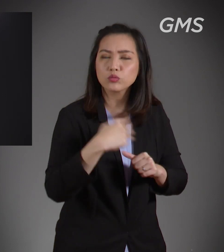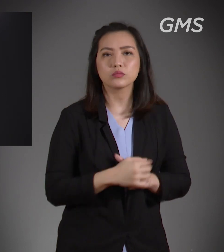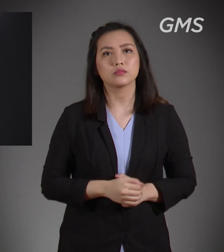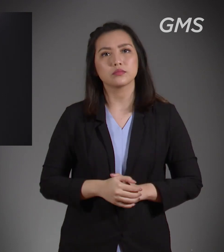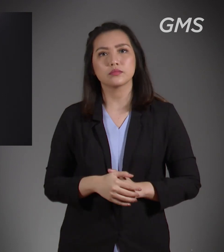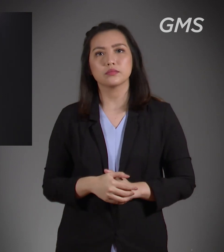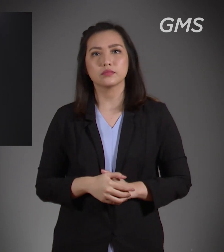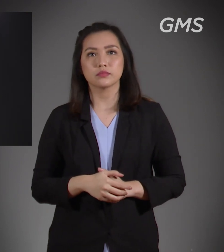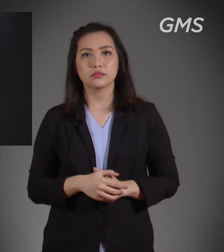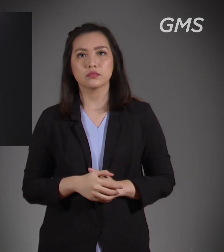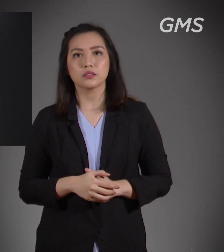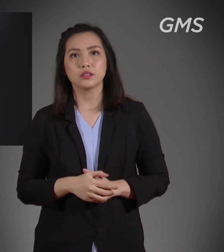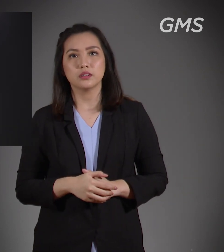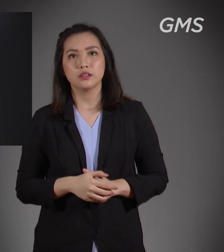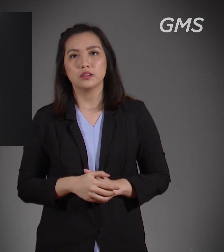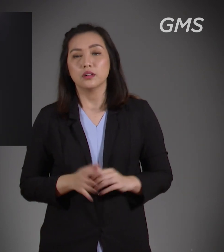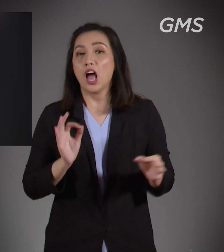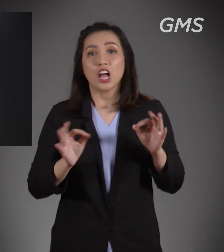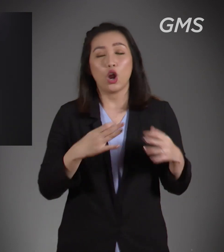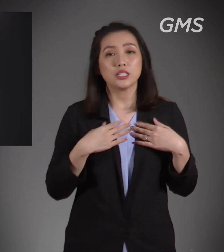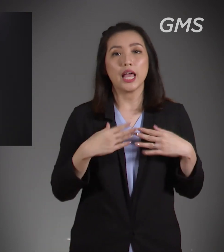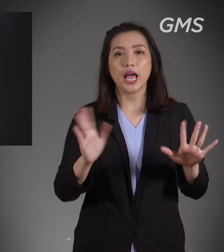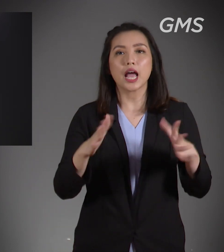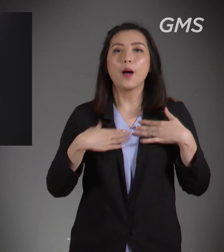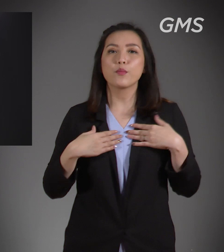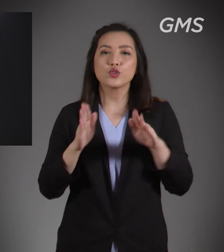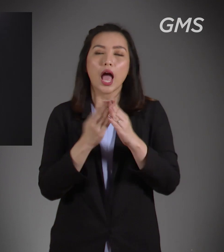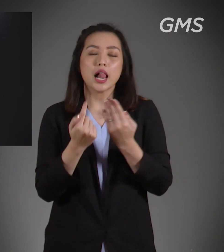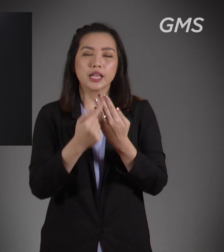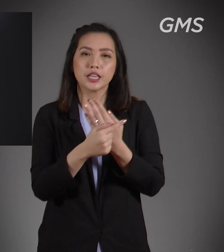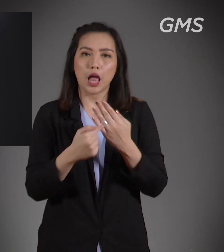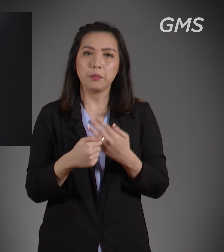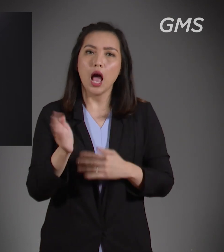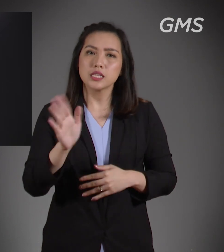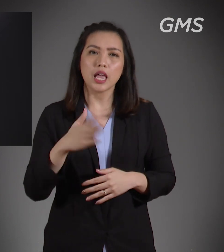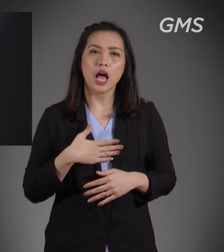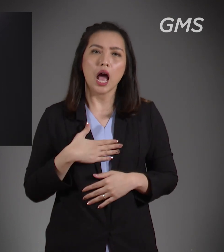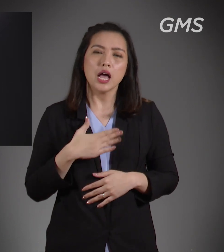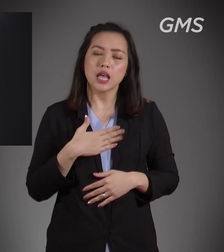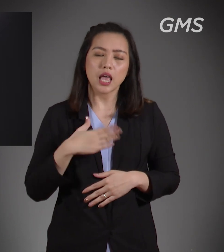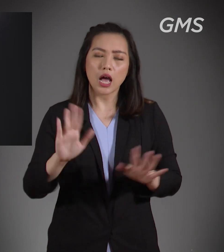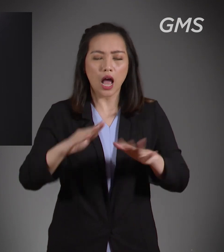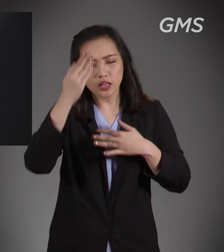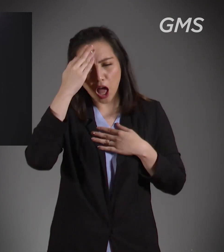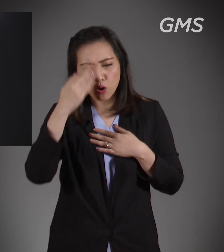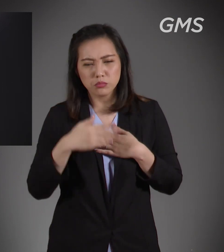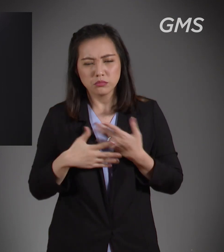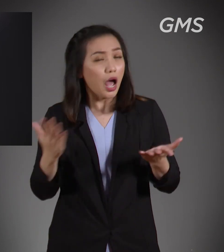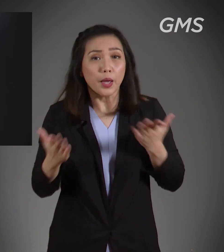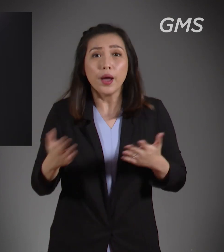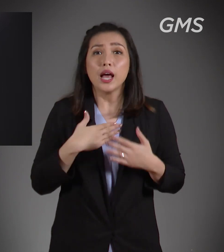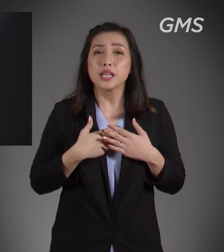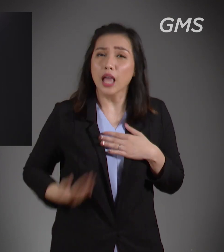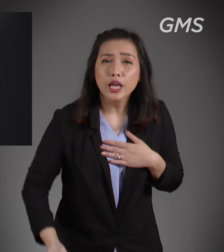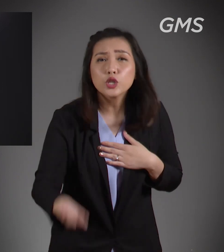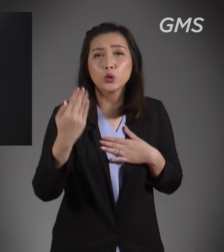gak ada ini, dengan hukum apa saya hidup ya? Jadi jangan anti dengan hukum Allah. Kayaknya isinya jangan dan jangan. Bukan. Tanpa